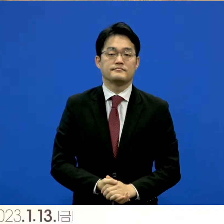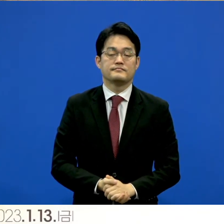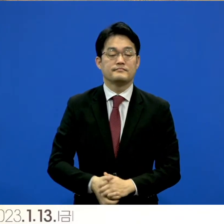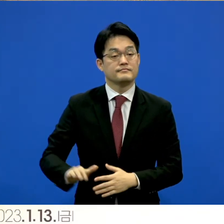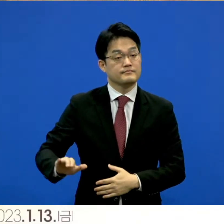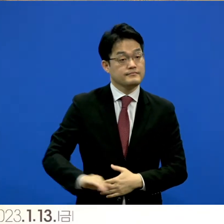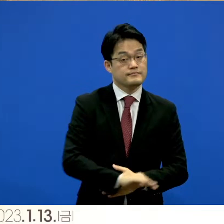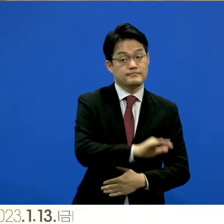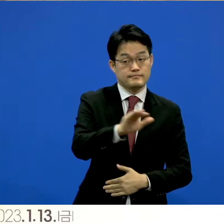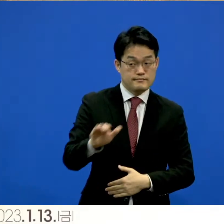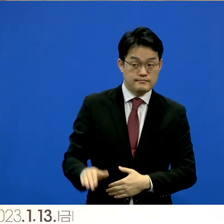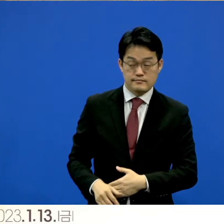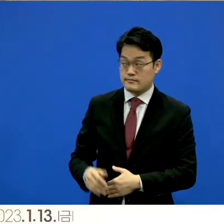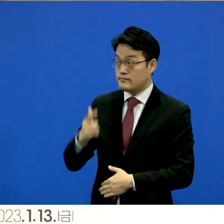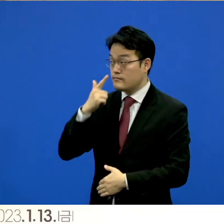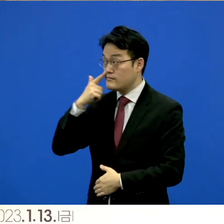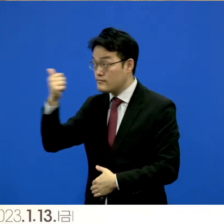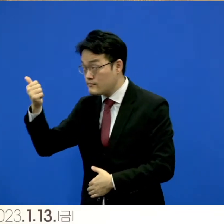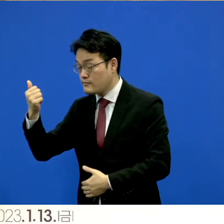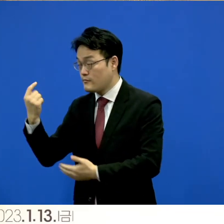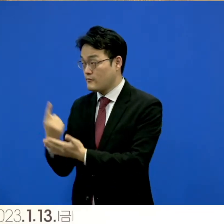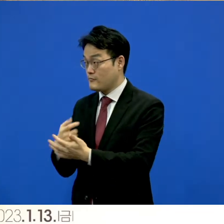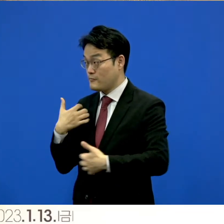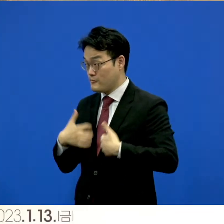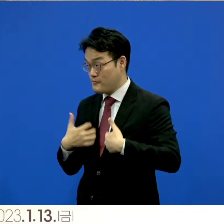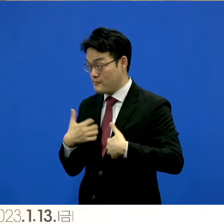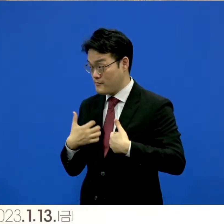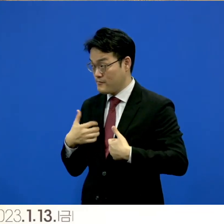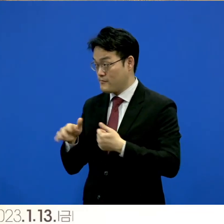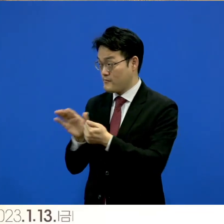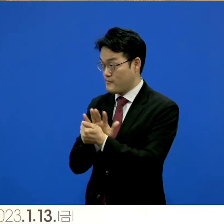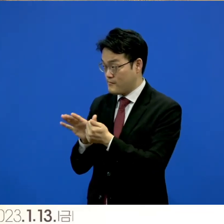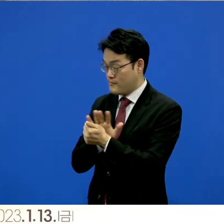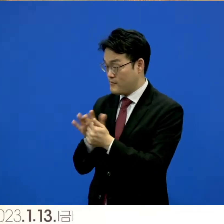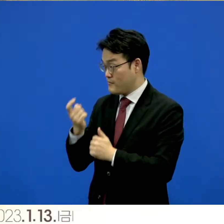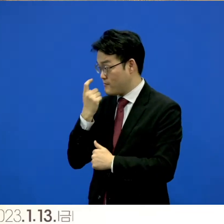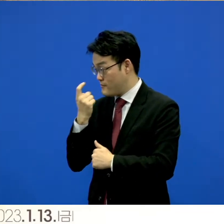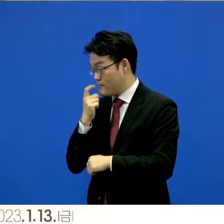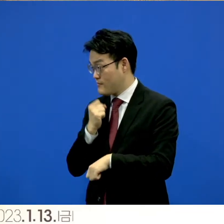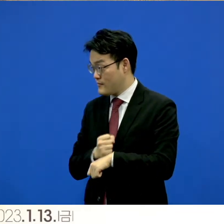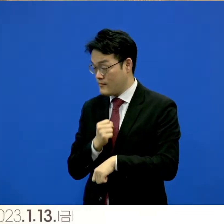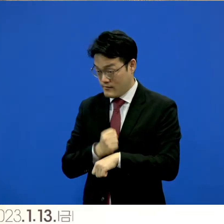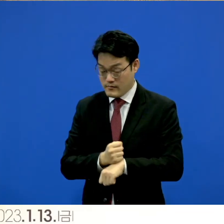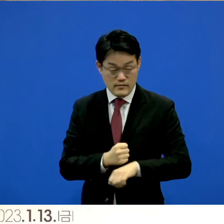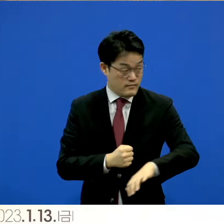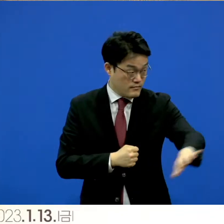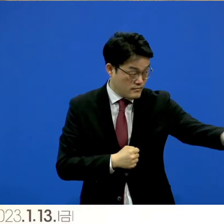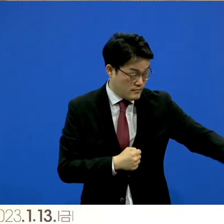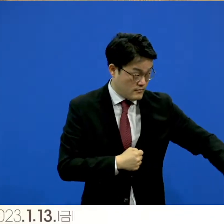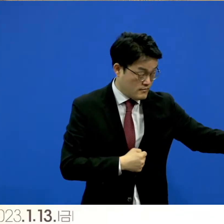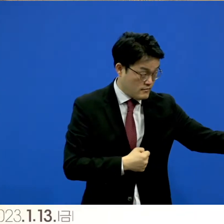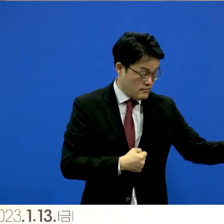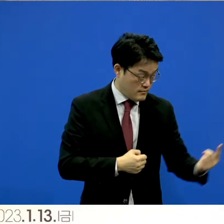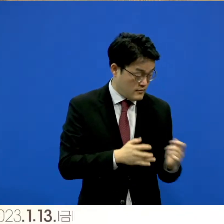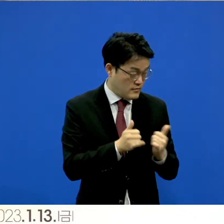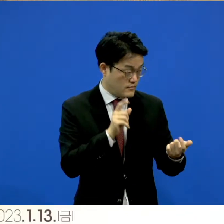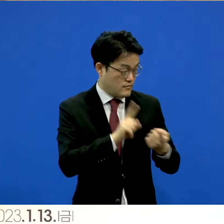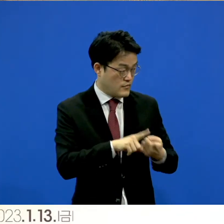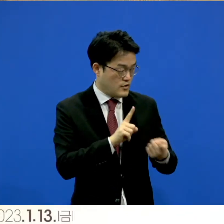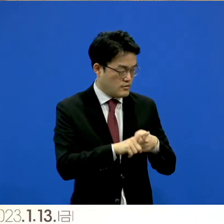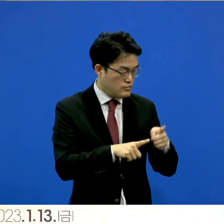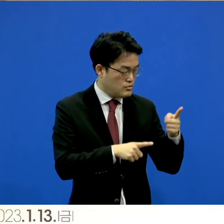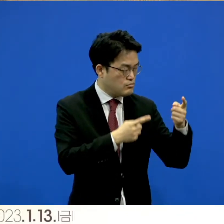우리는 아버지의 환대를 배우고 실천하는 공동체로 살아야 합니다. 아버지 집으로 돌아오는 사람을 이유 없이 받아줘야 합니다. 조건을 걸면 안 됩니다. 무조건.